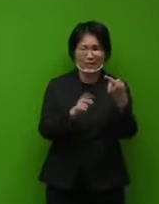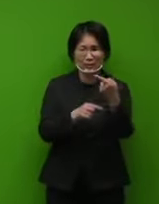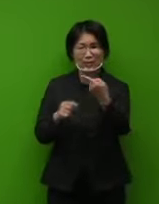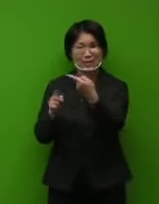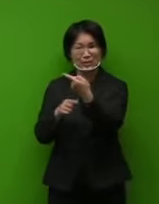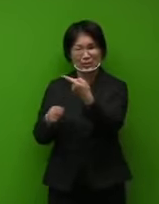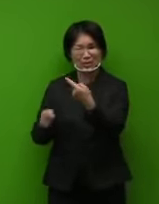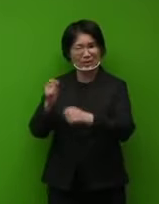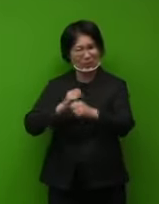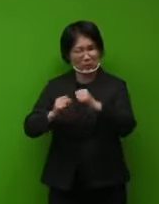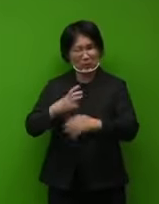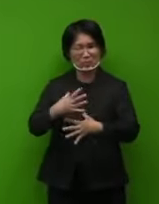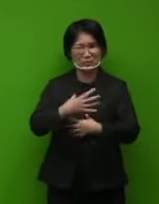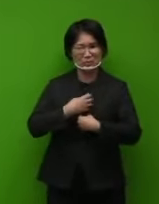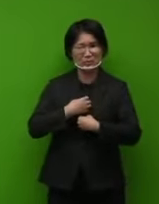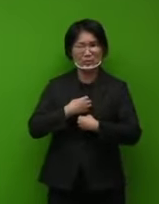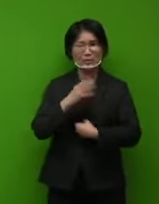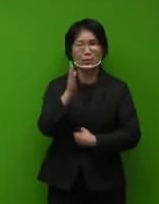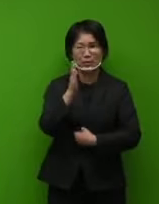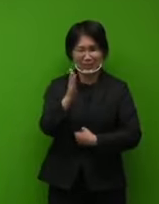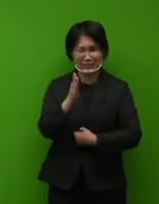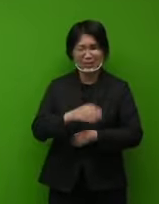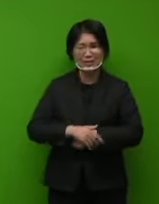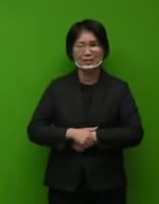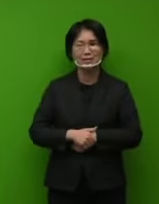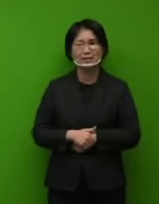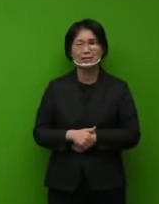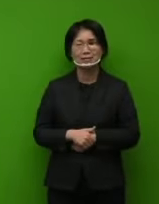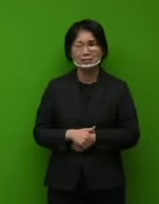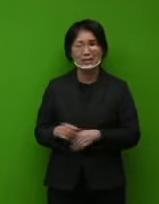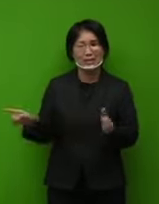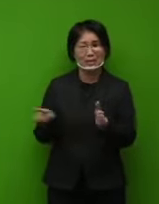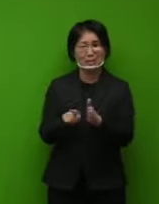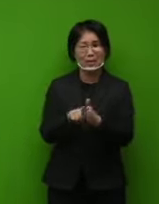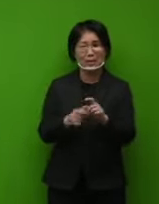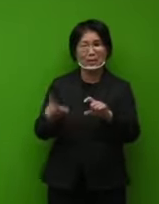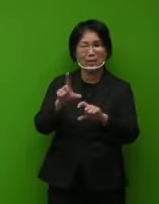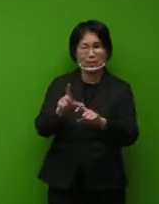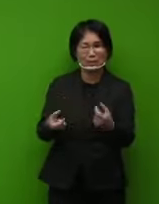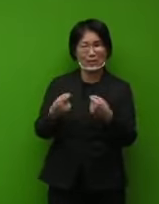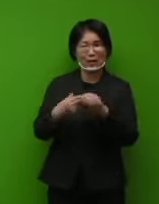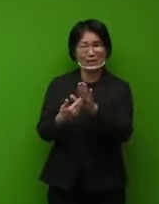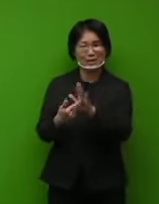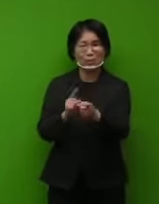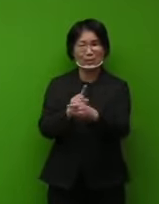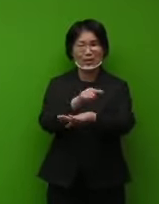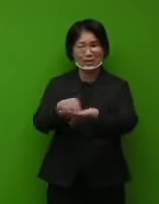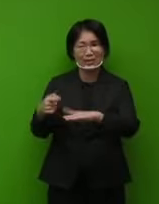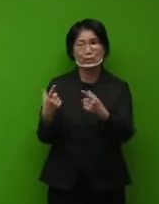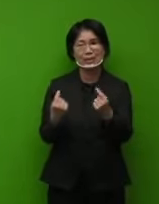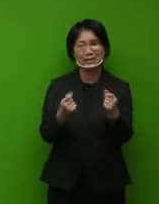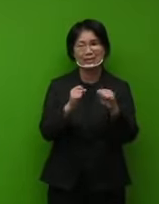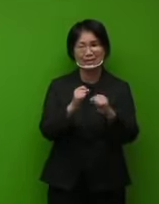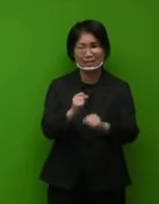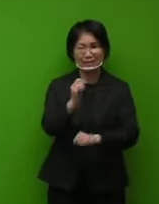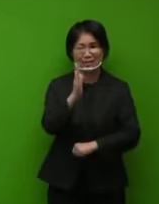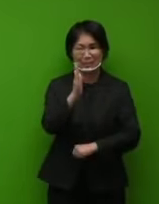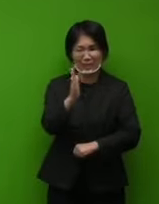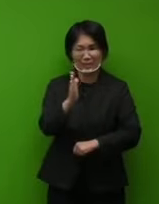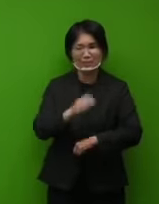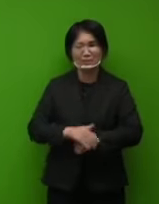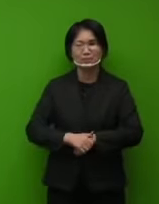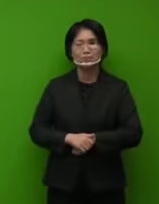ですね、行動に気をつけていただきたいということで、今まで以上に感染防止対策を取っていただきたいということです。ちな